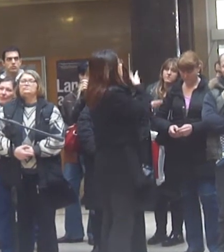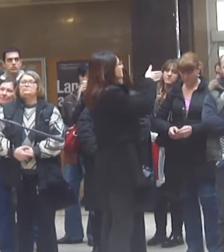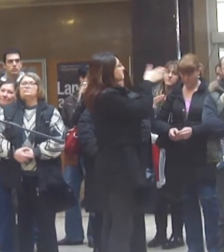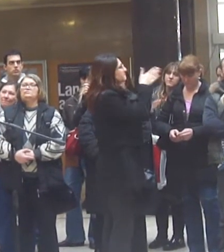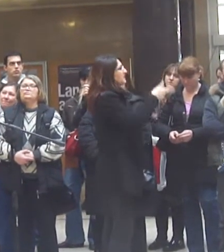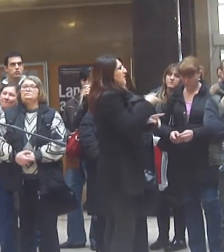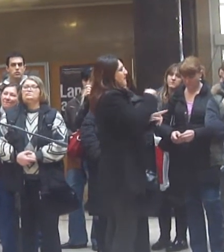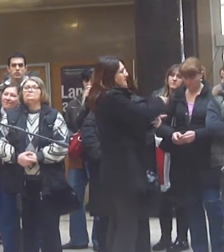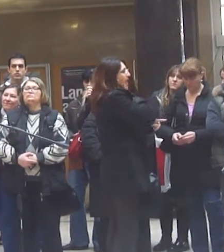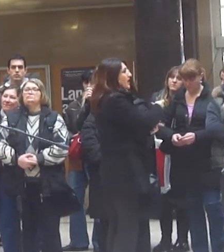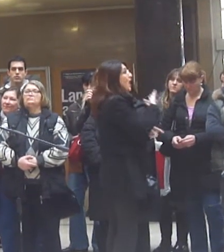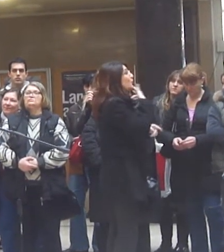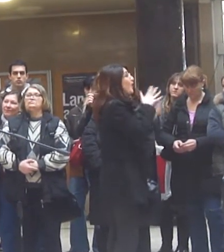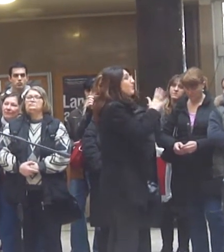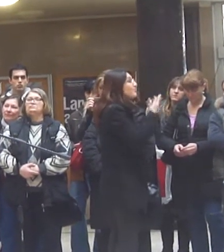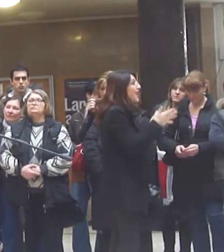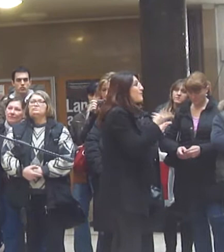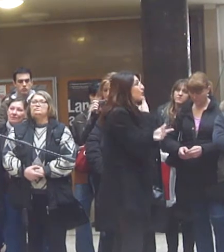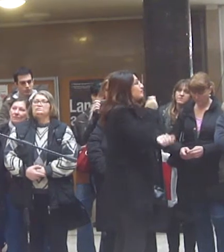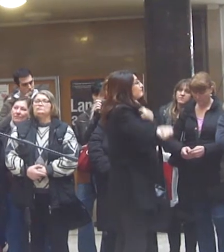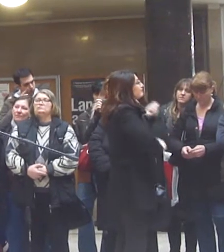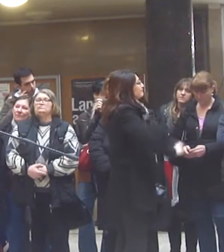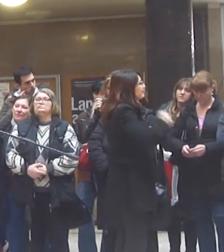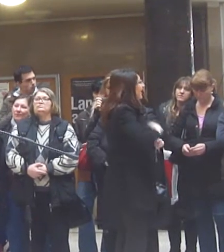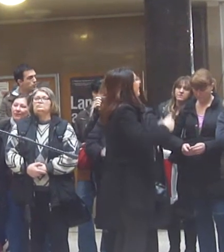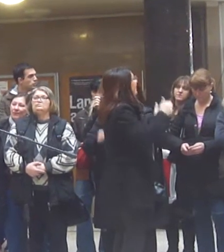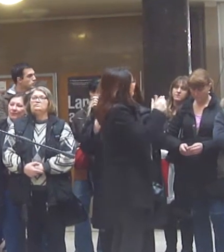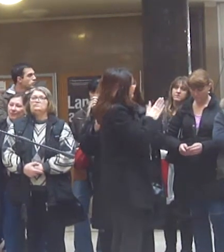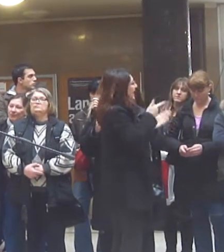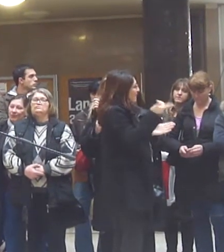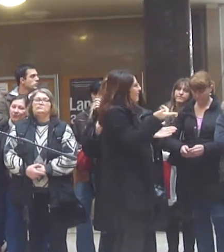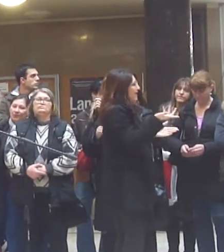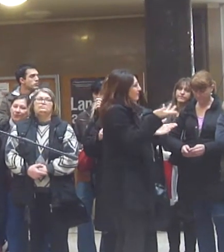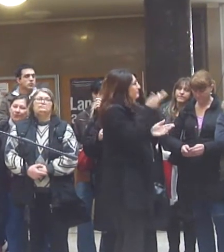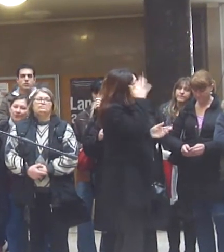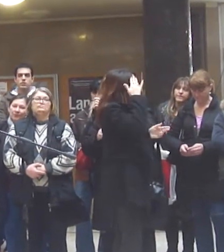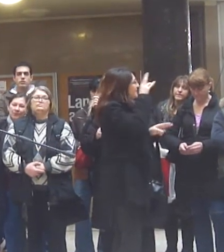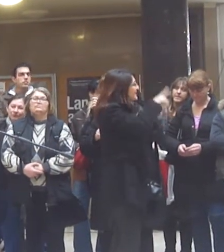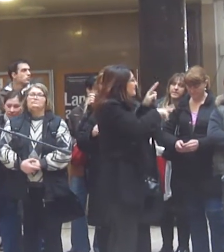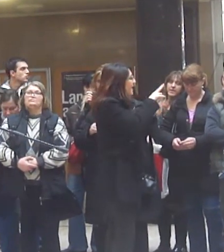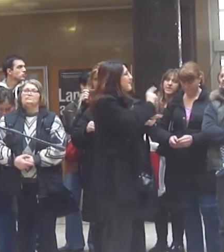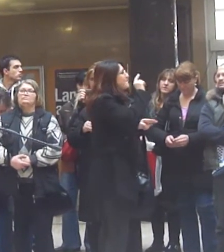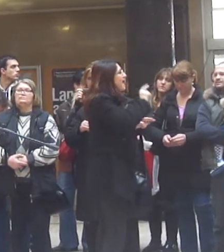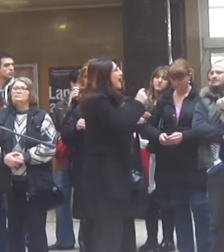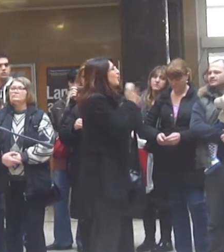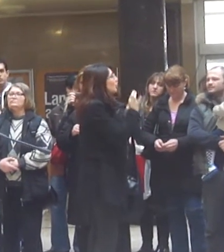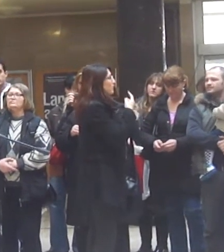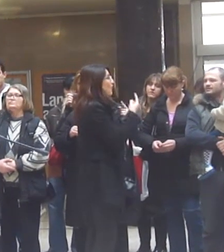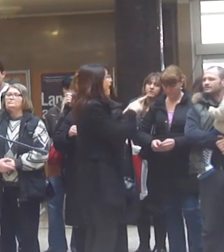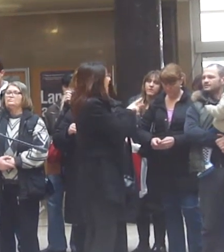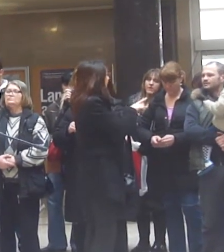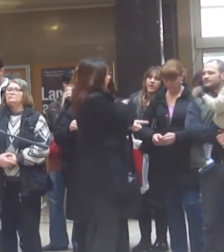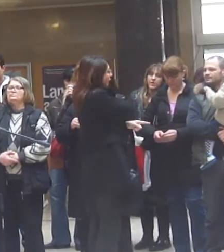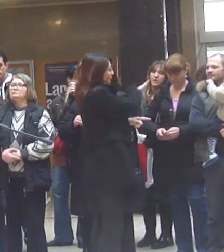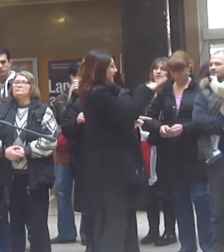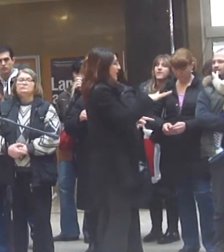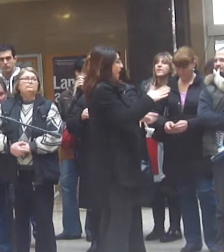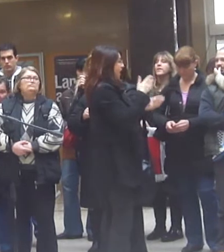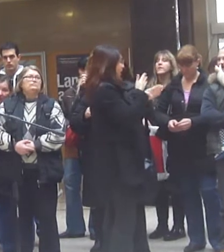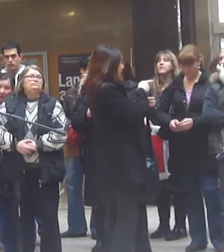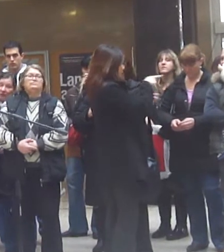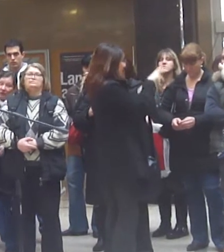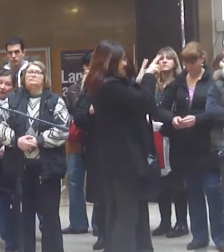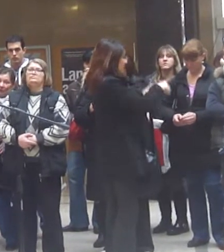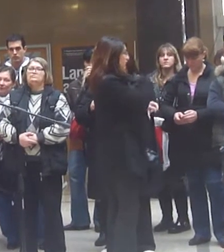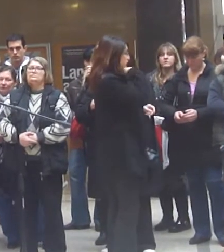hoće, a oni koji nemaju, za njih treba osigurati minimalni zdravstveni standard. Tako i za vas. Da ste imali, vi ne